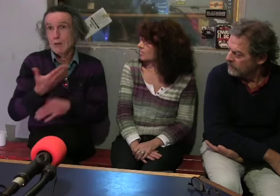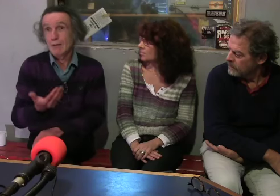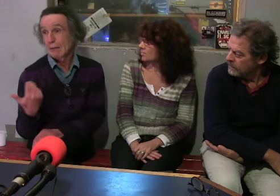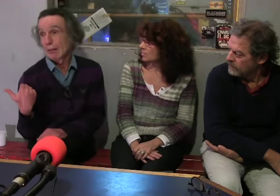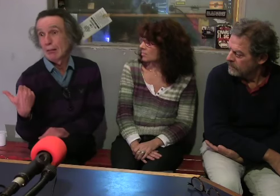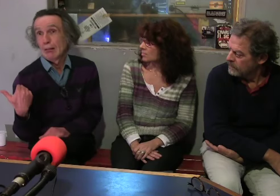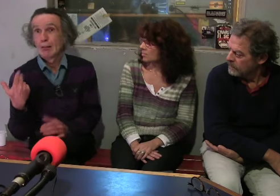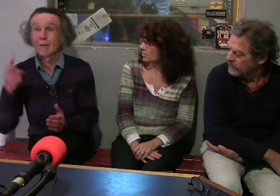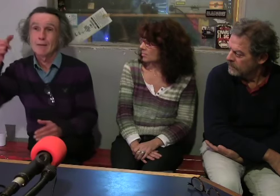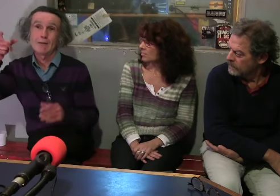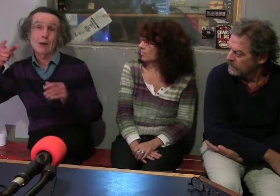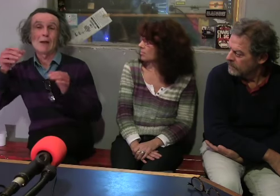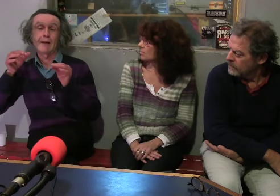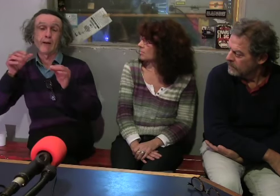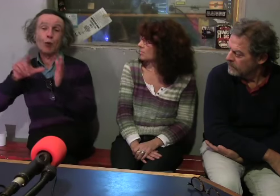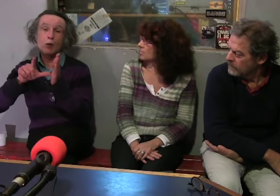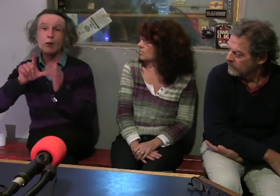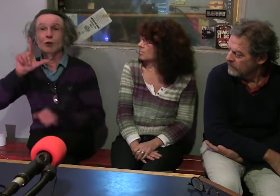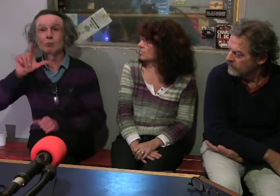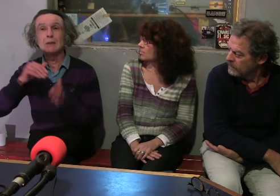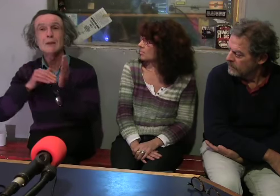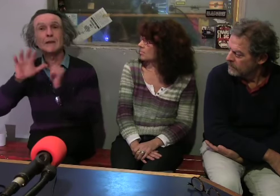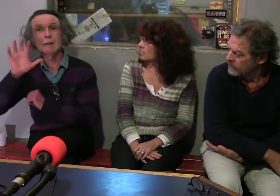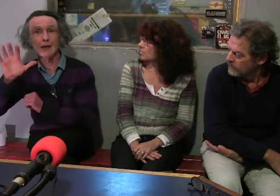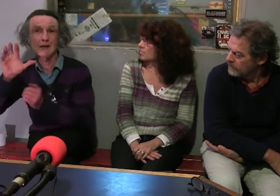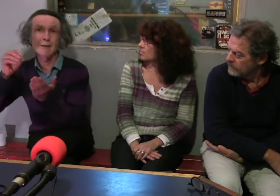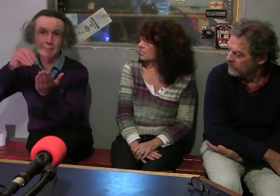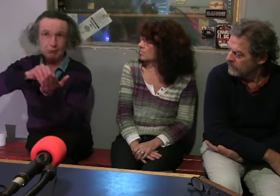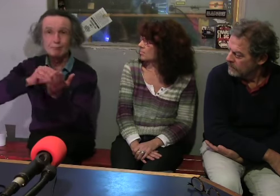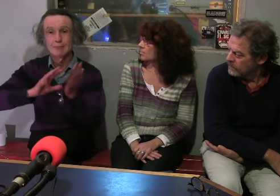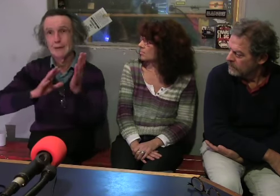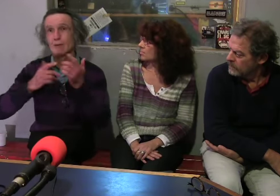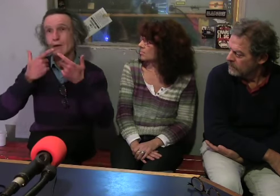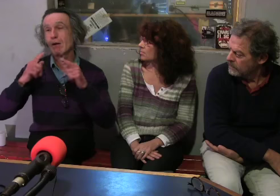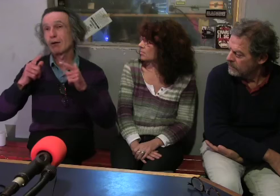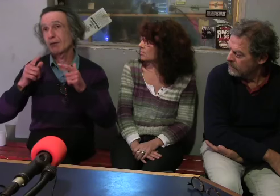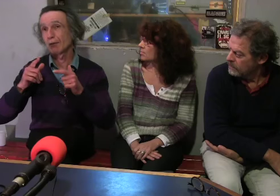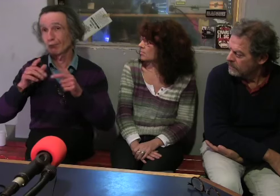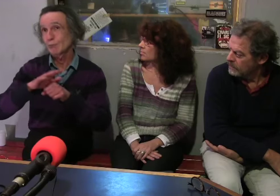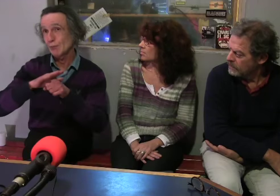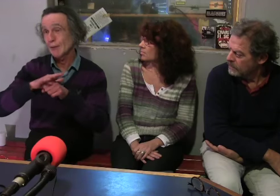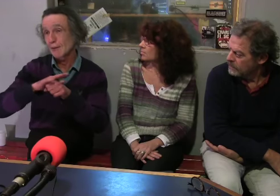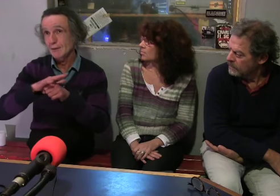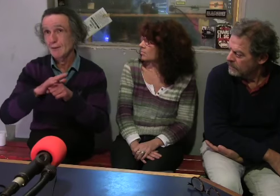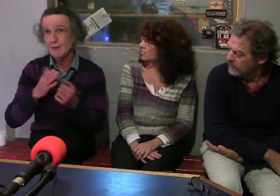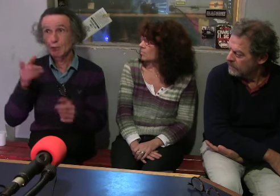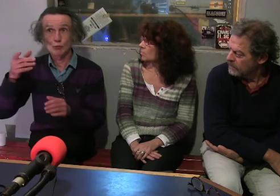La France est extrêmement en retard à cet égard. Notamment, alors la loi de 2005 a inscrit la langue des